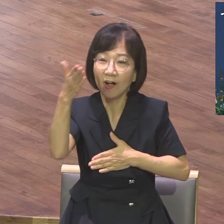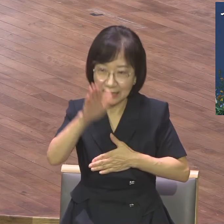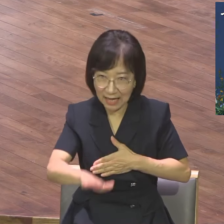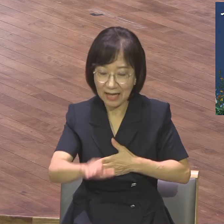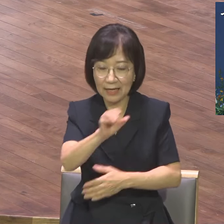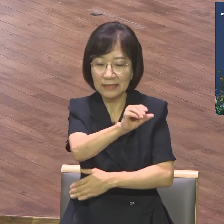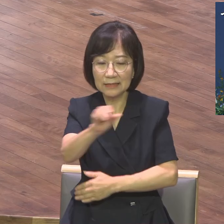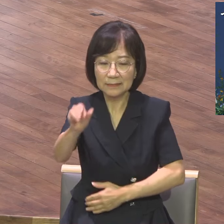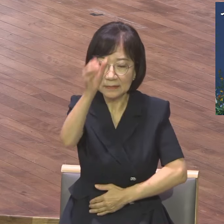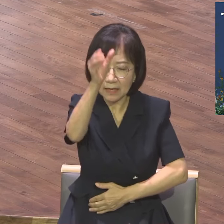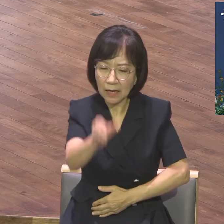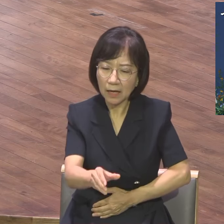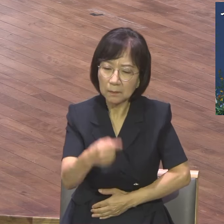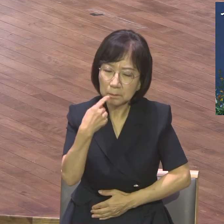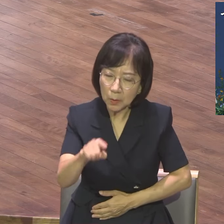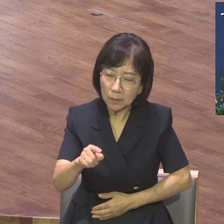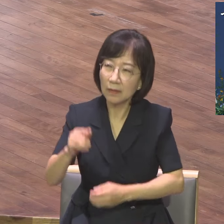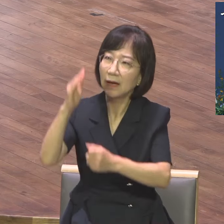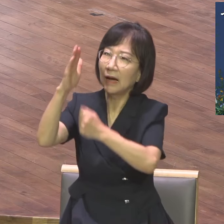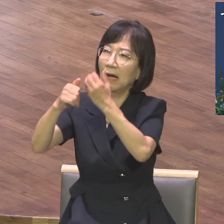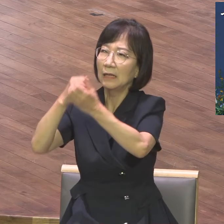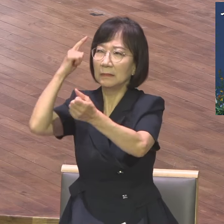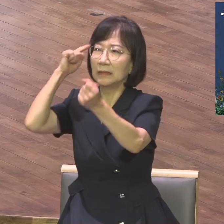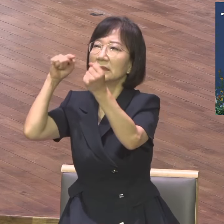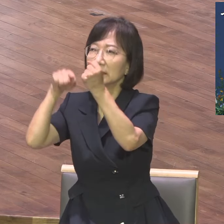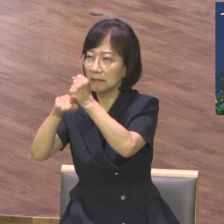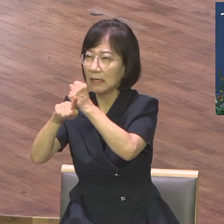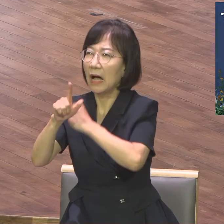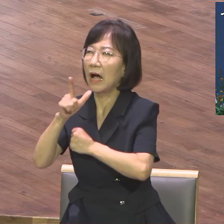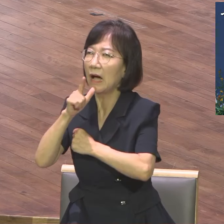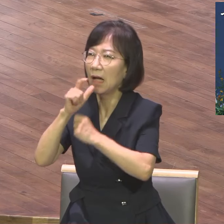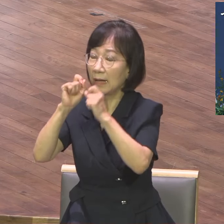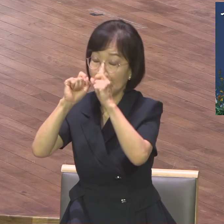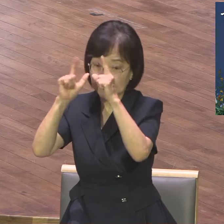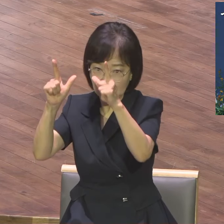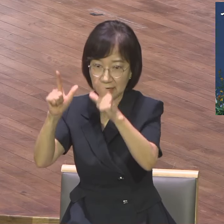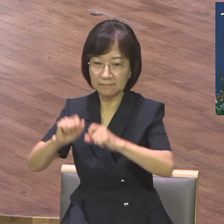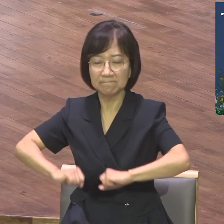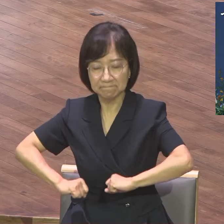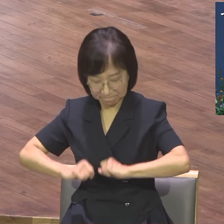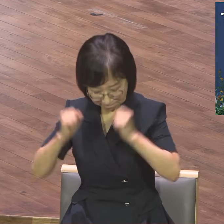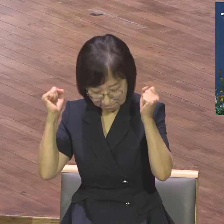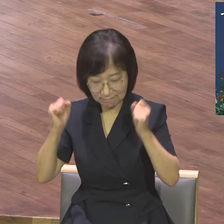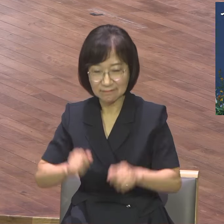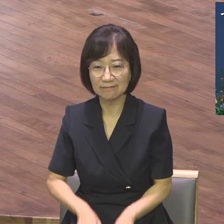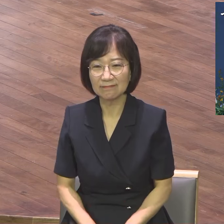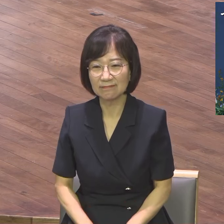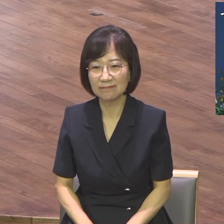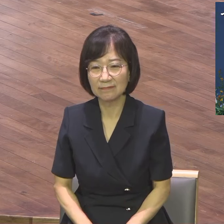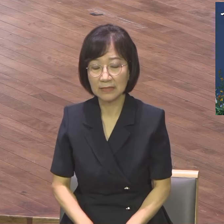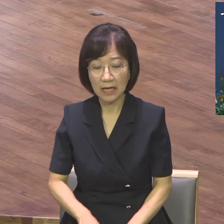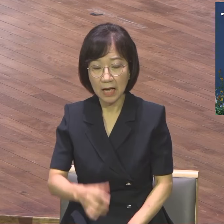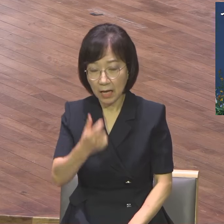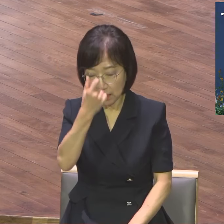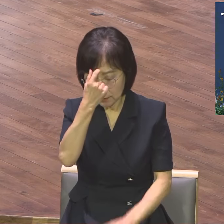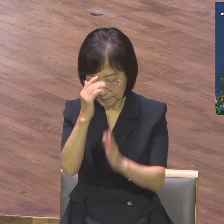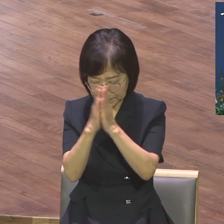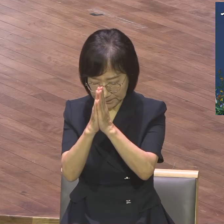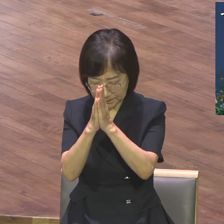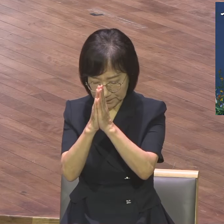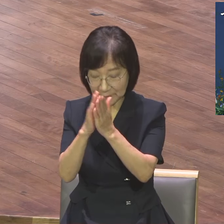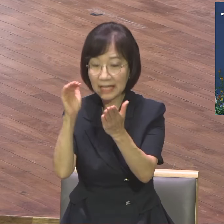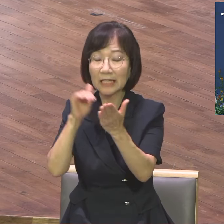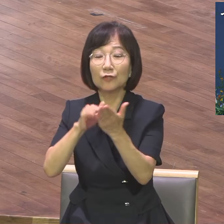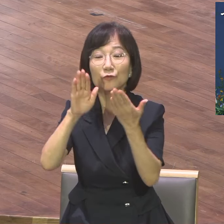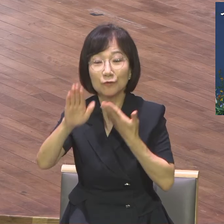길을 담대하게 그렇게 걸어가십니다. 기도를 마치신 후에 예수님께서